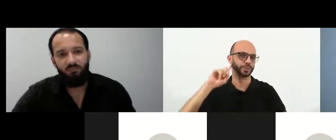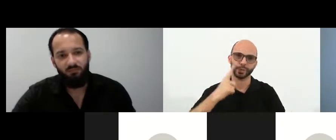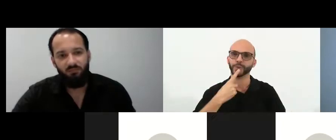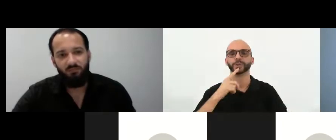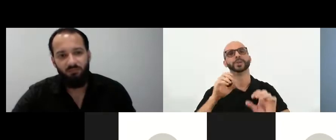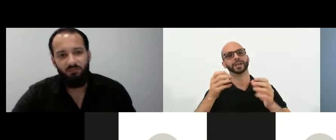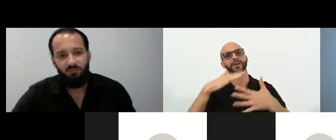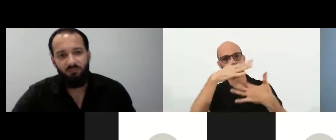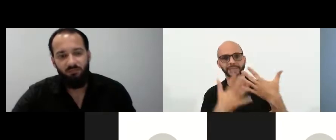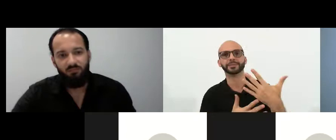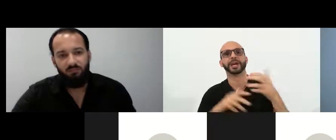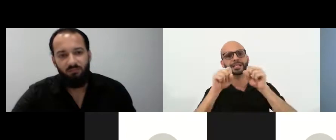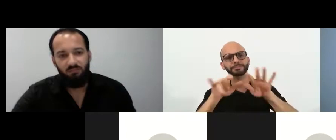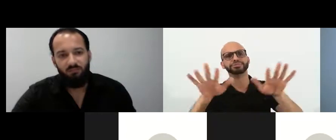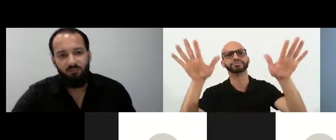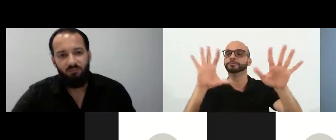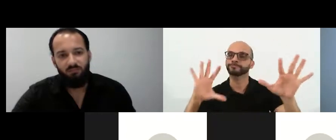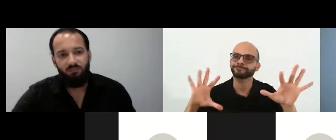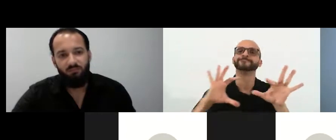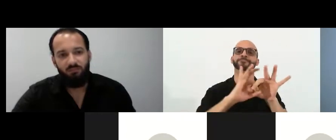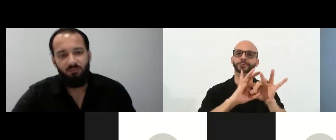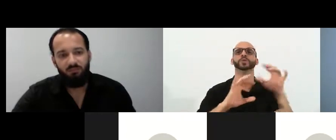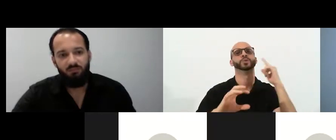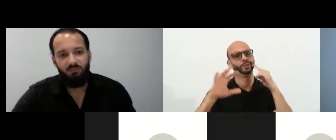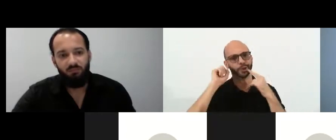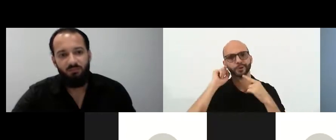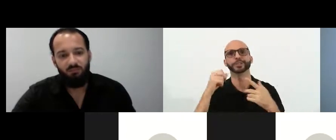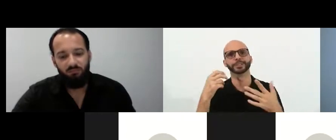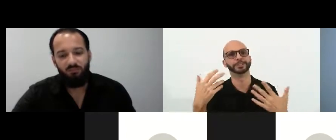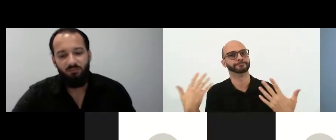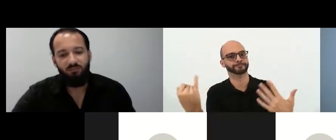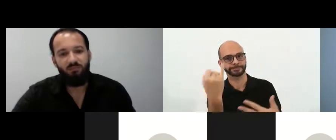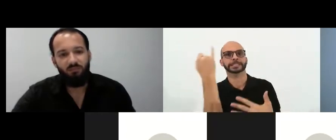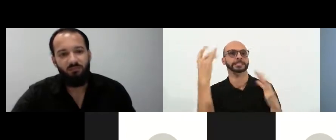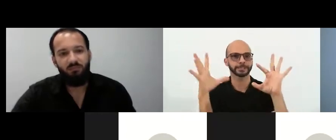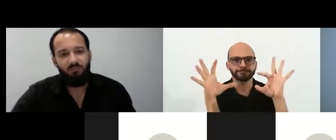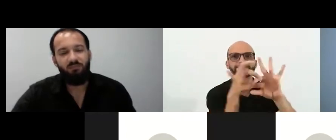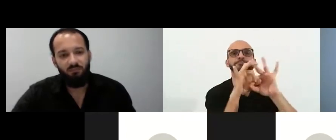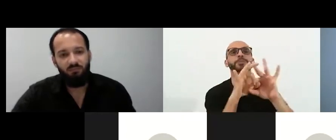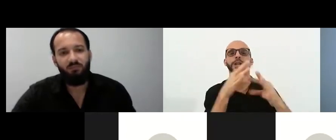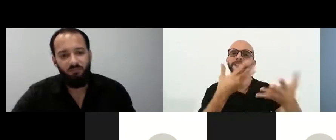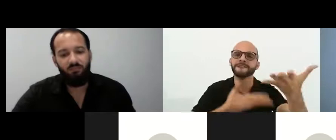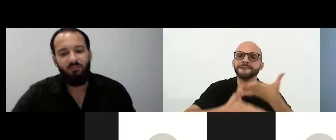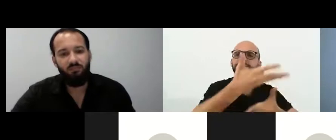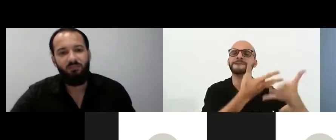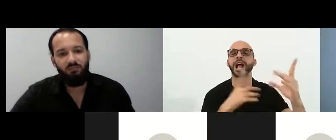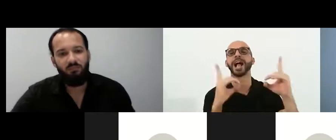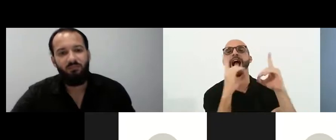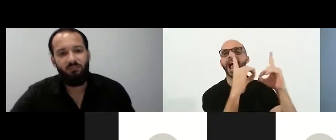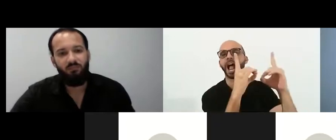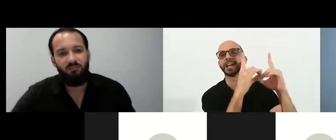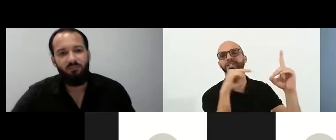eles cresçam, eles se desenvolvam na língua de sinais e essa difusão da língua. Então, isso é o principal e é o